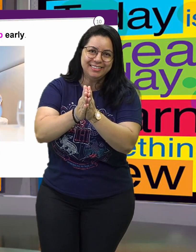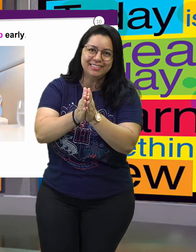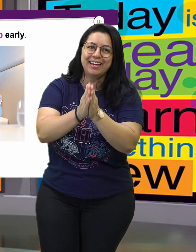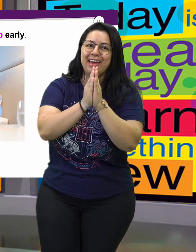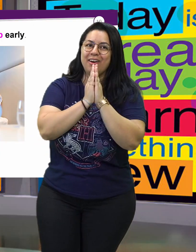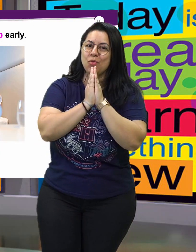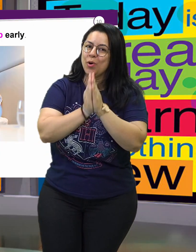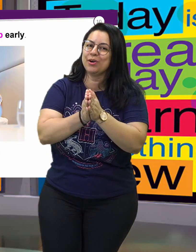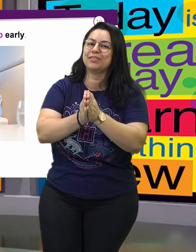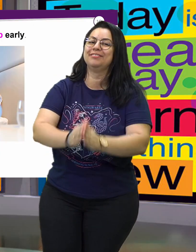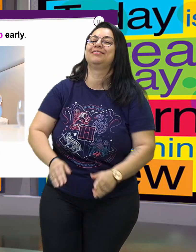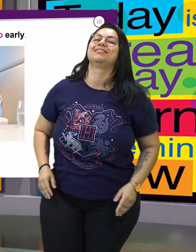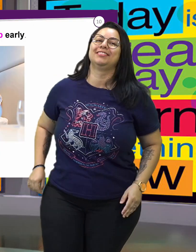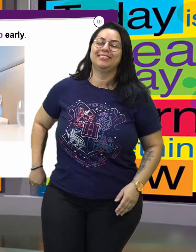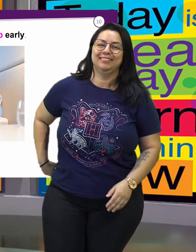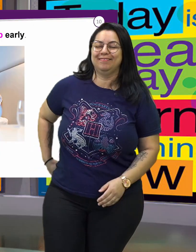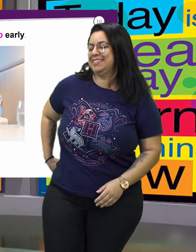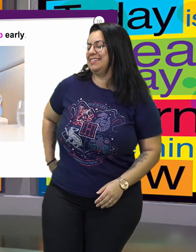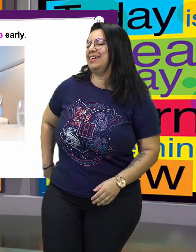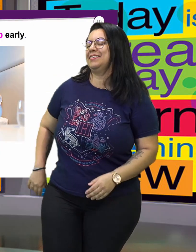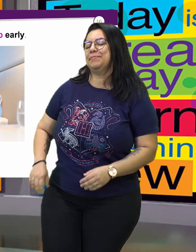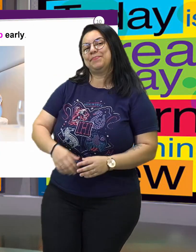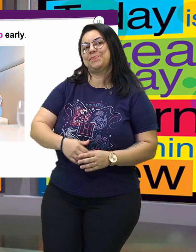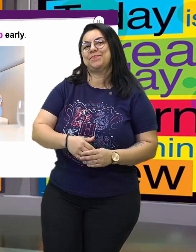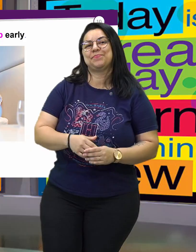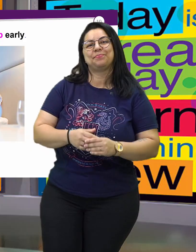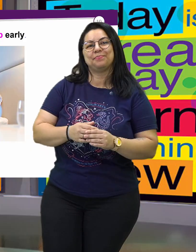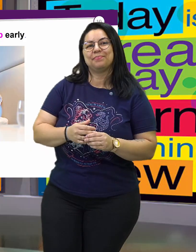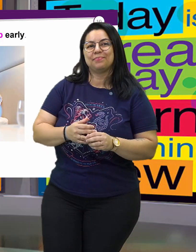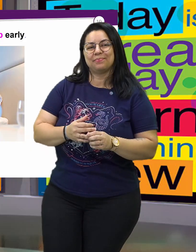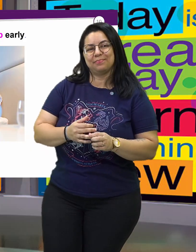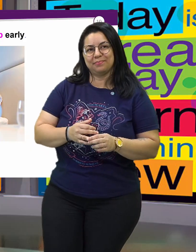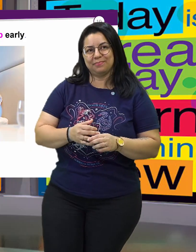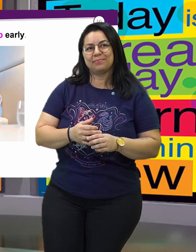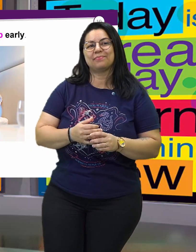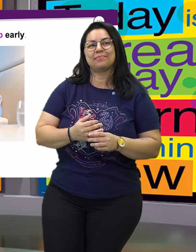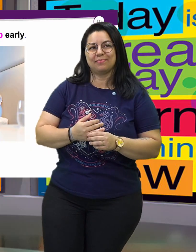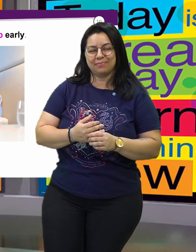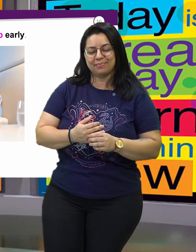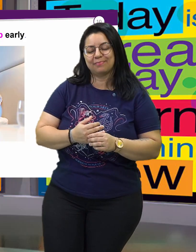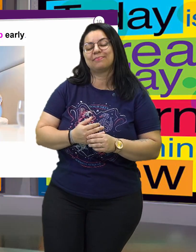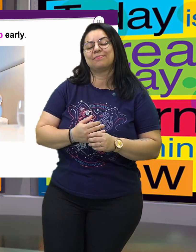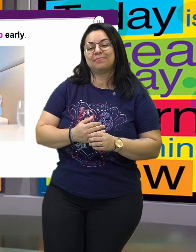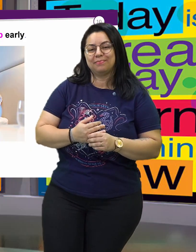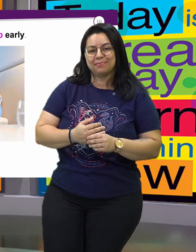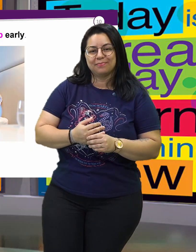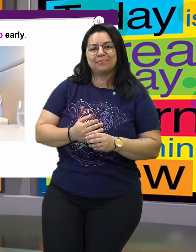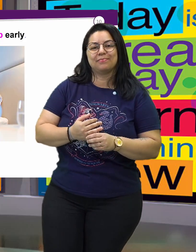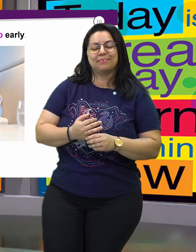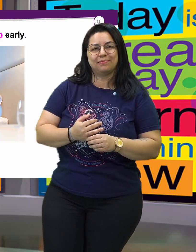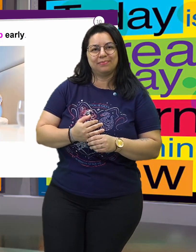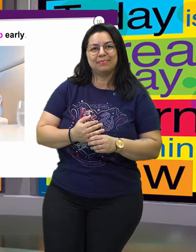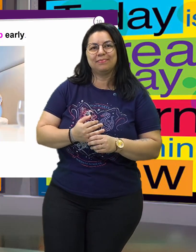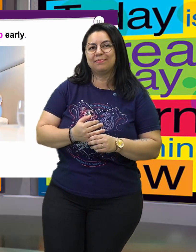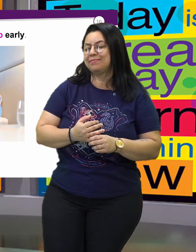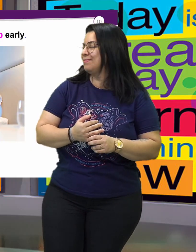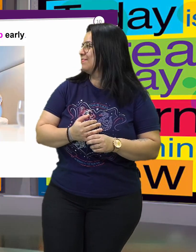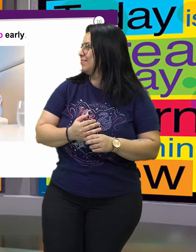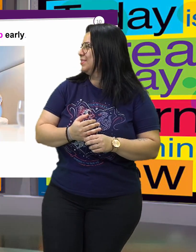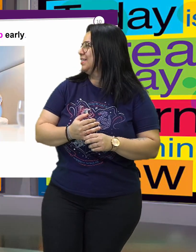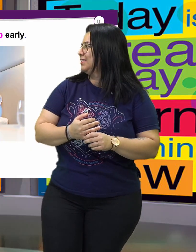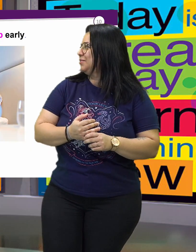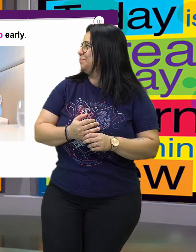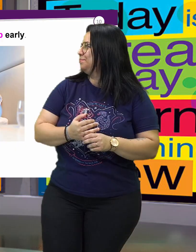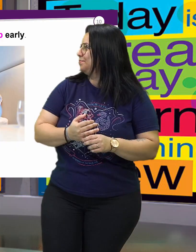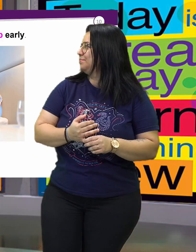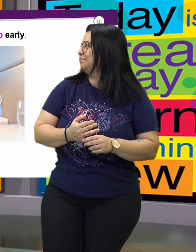Gramaticalmente... que were aqui seria mais interessante, porque a gente está falando de condição hipotética. Quando falamos de condição